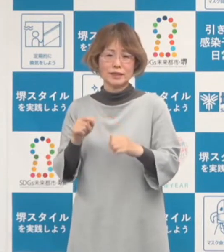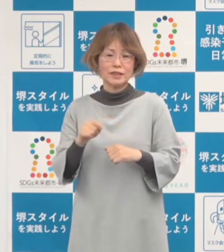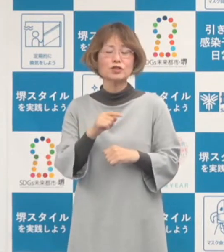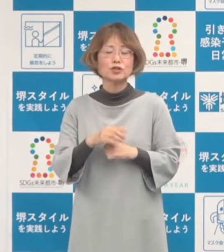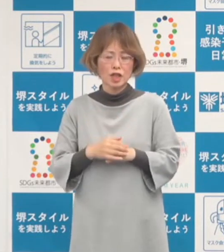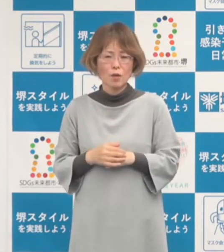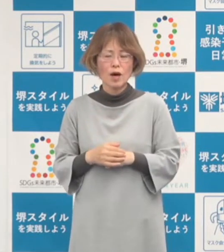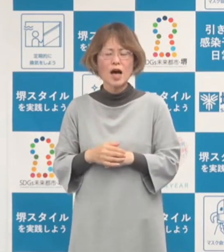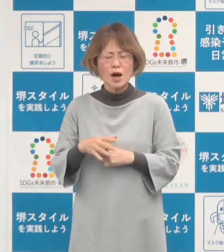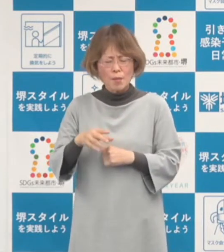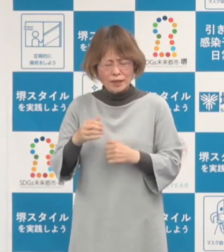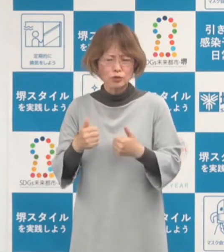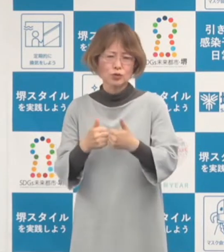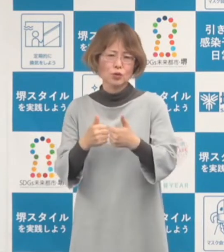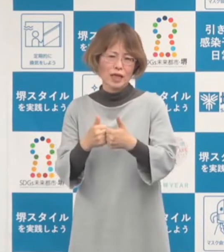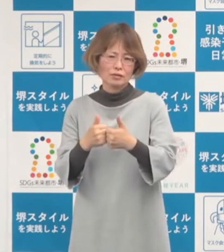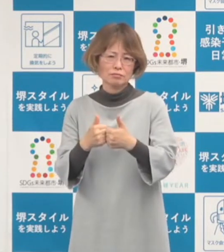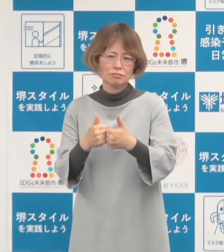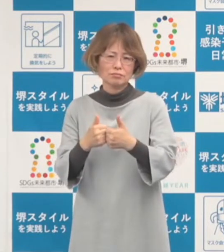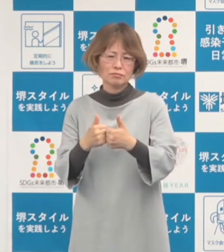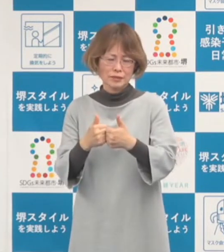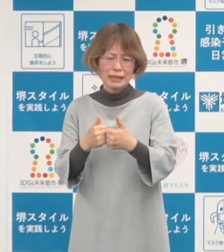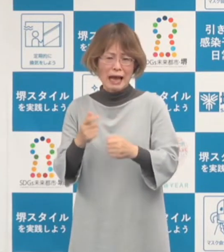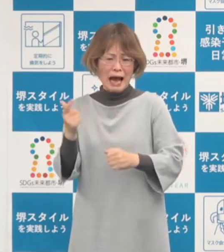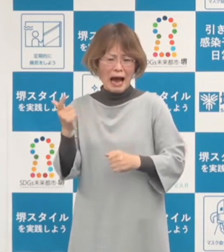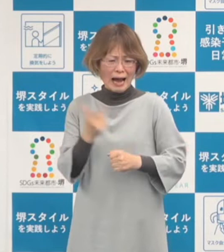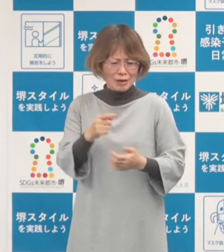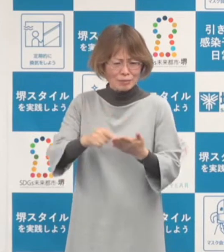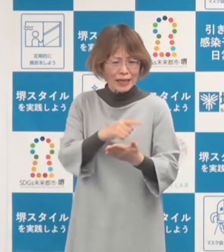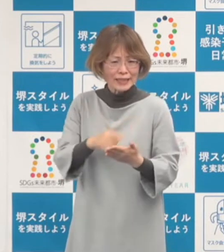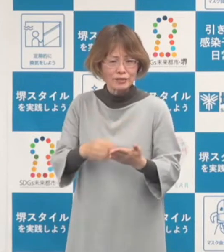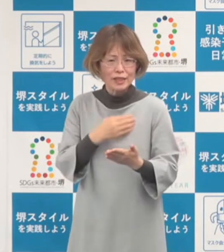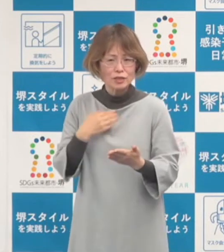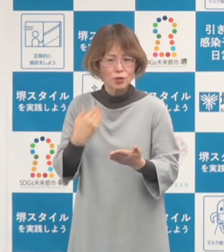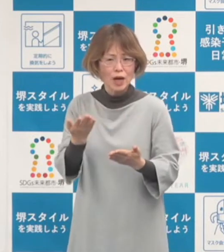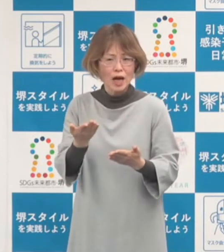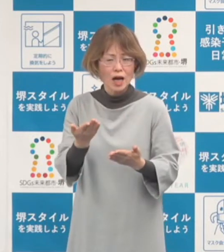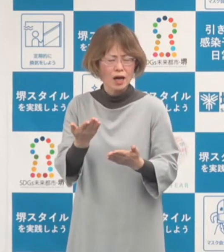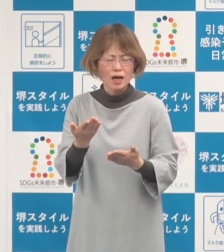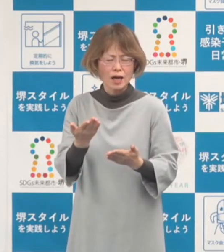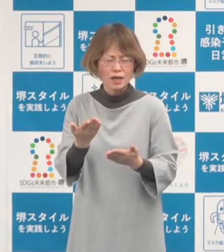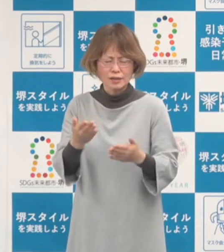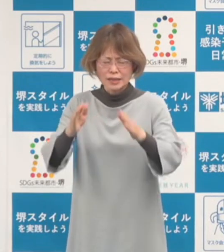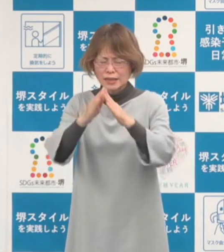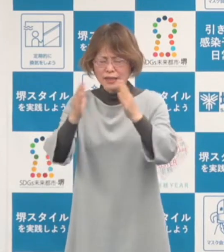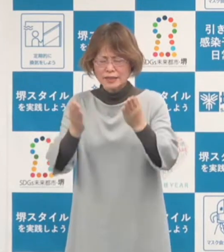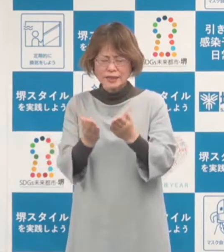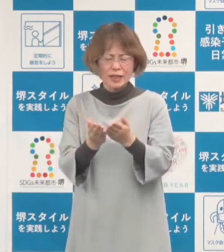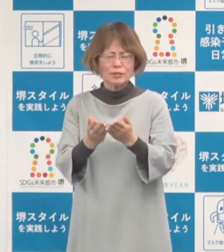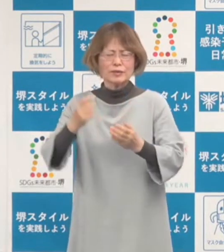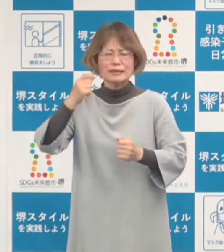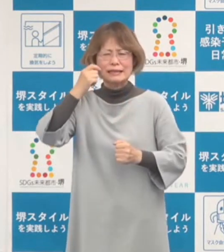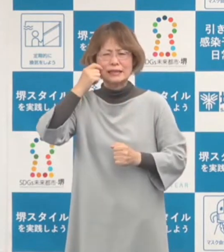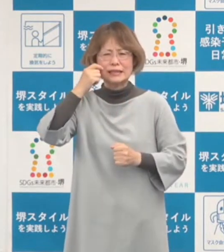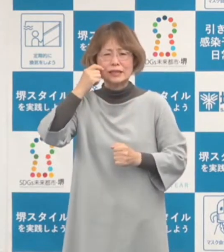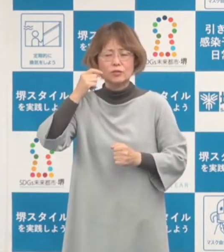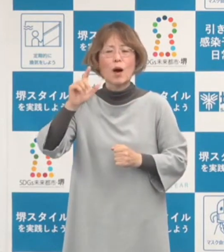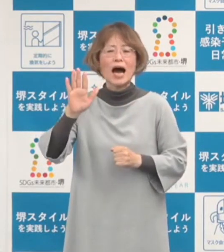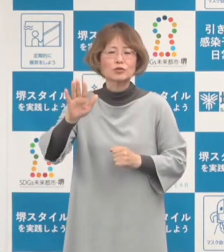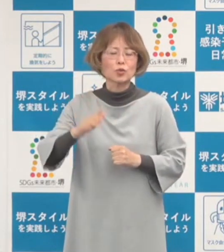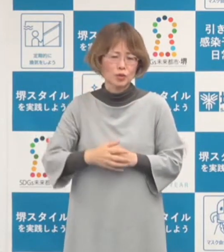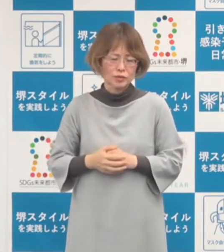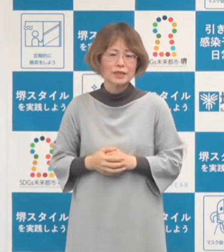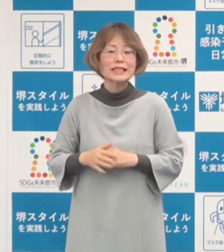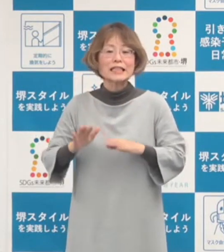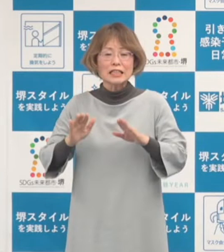相談をいただいて、じゃあ直ちに解決できるかというと 100% そうではないものがあると思います。まあ、少なくとも今